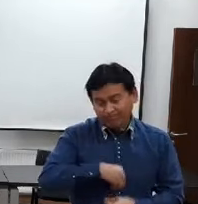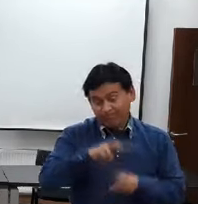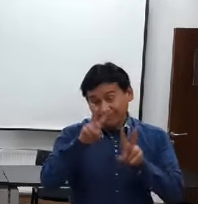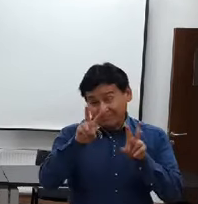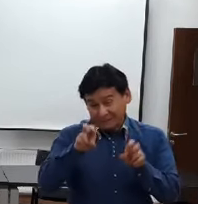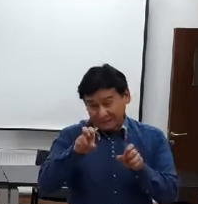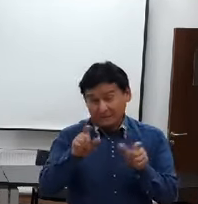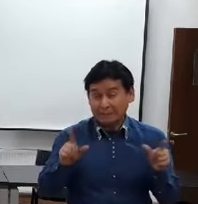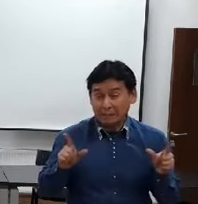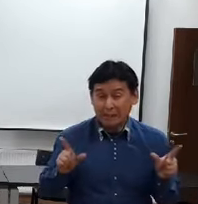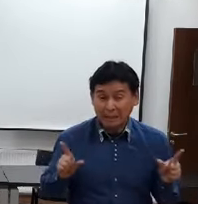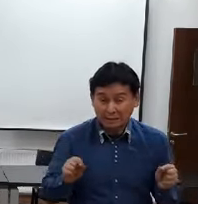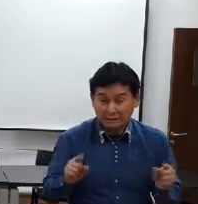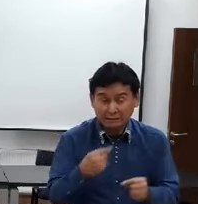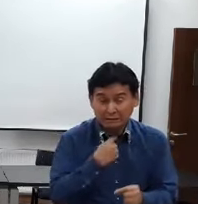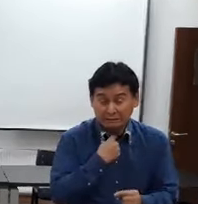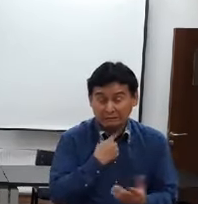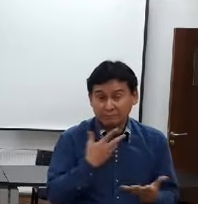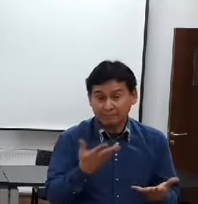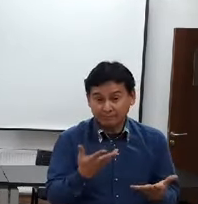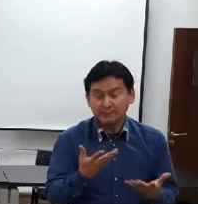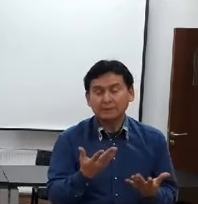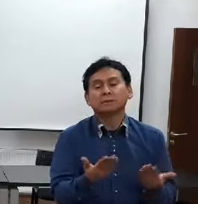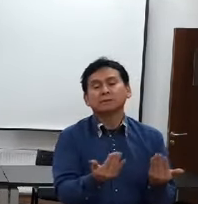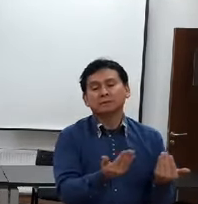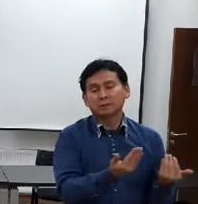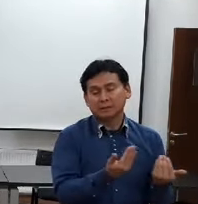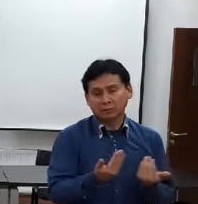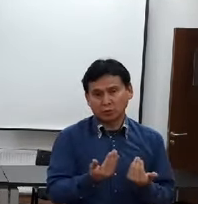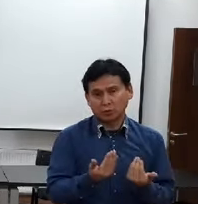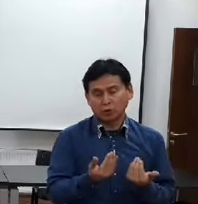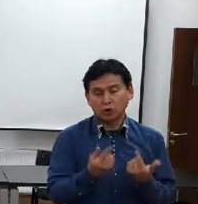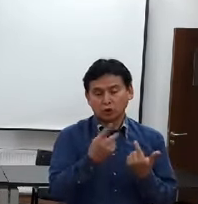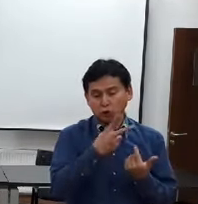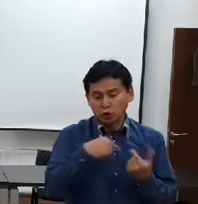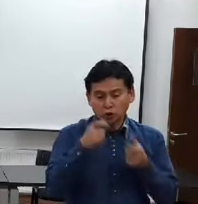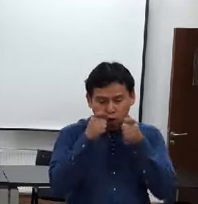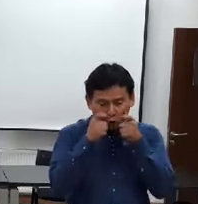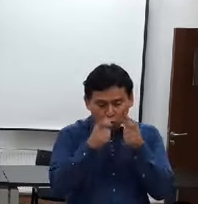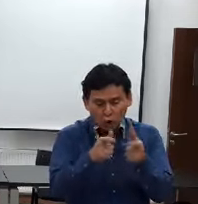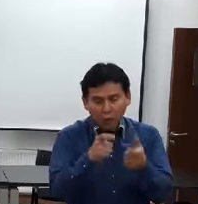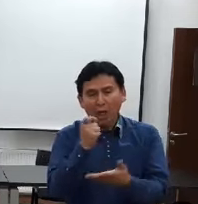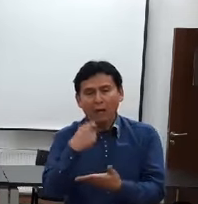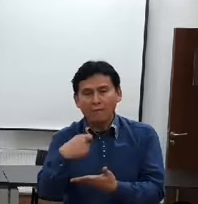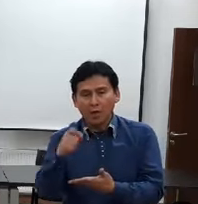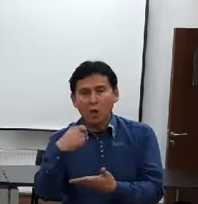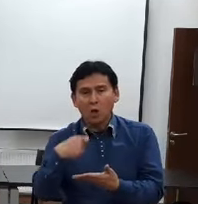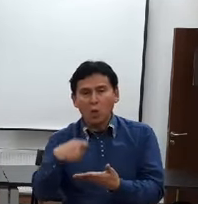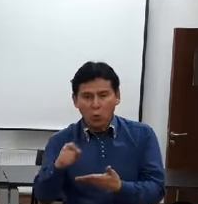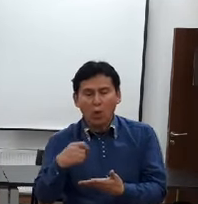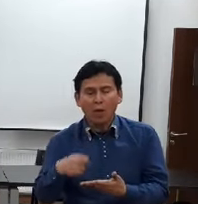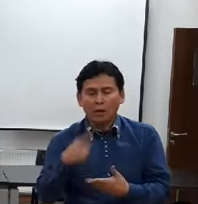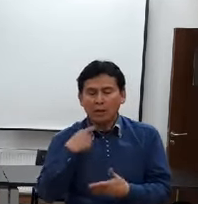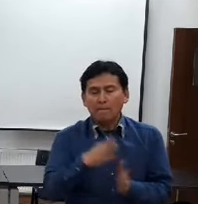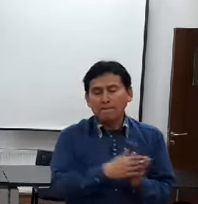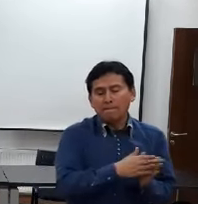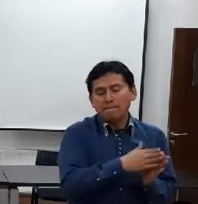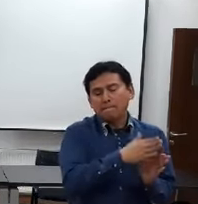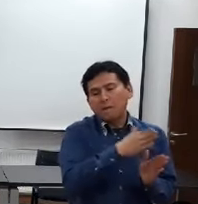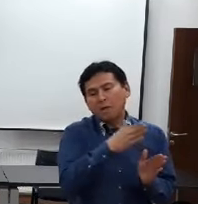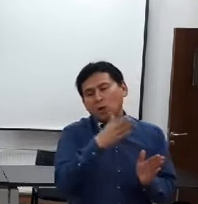del cáncer que la afecta necesitamos tenerla controlada y evaluada mientras dure todo el peligro de